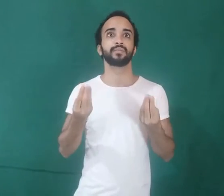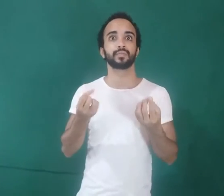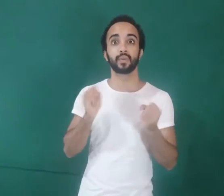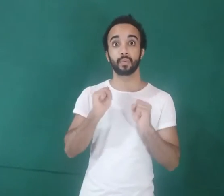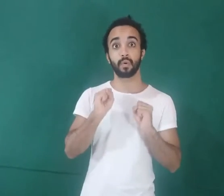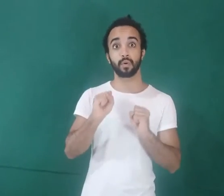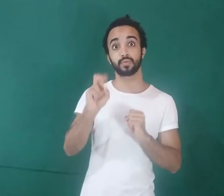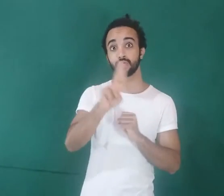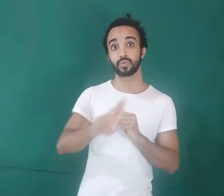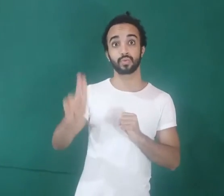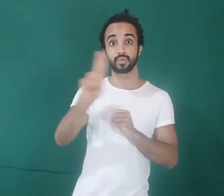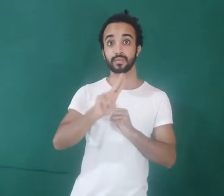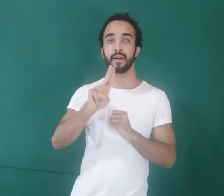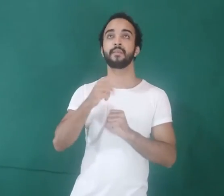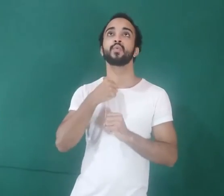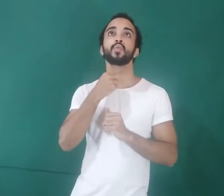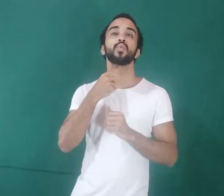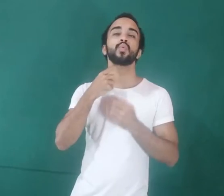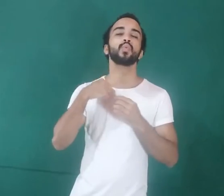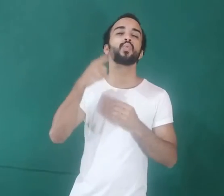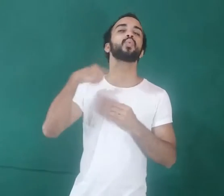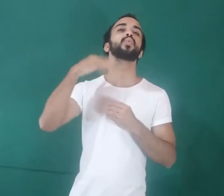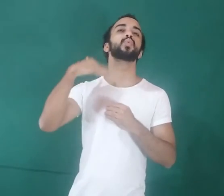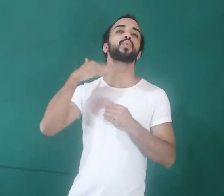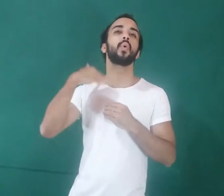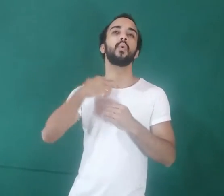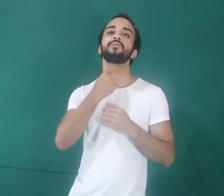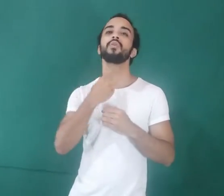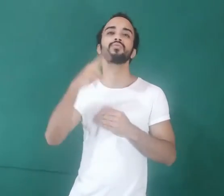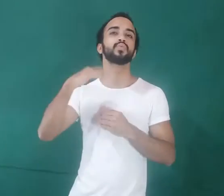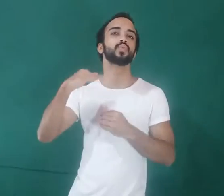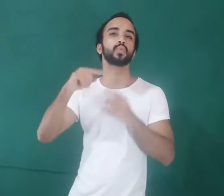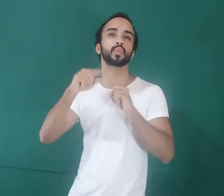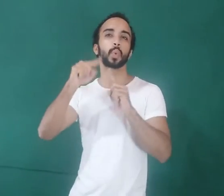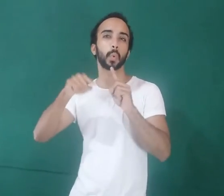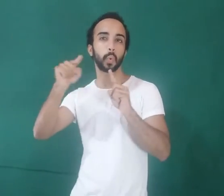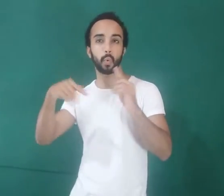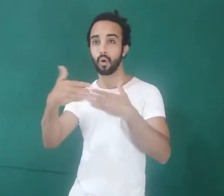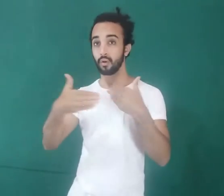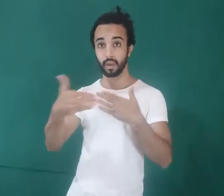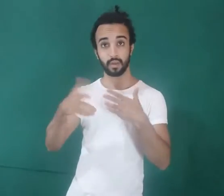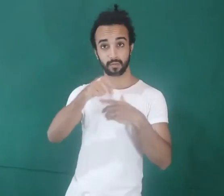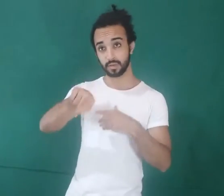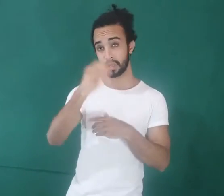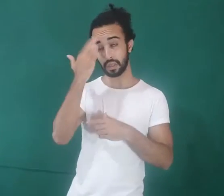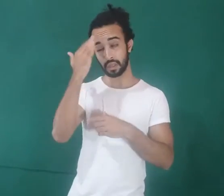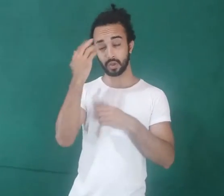que eu quiser, e você entender o meu timbre como você for capaz de entender, como você quiser. Ou seja, a